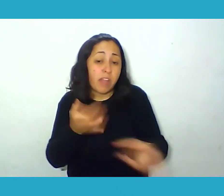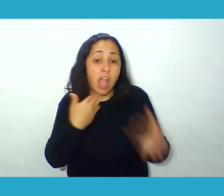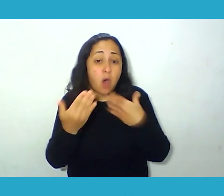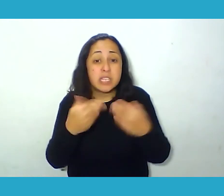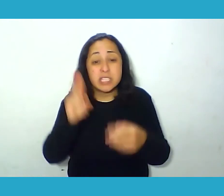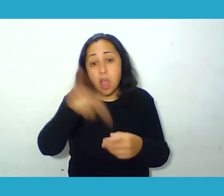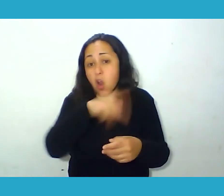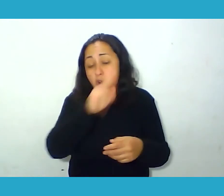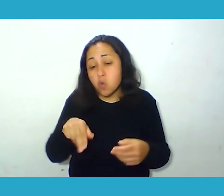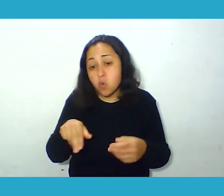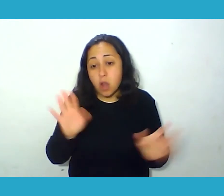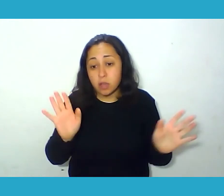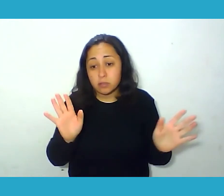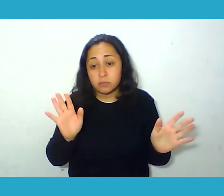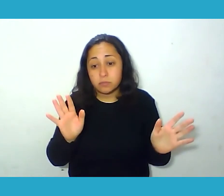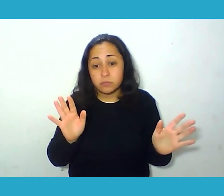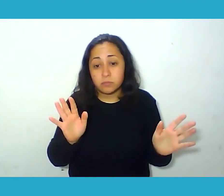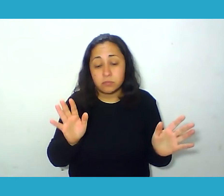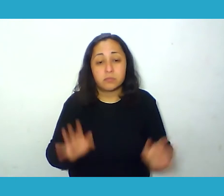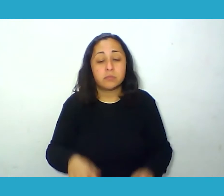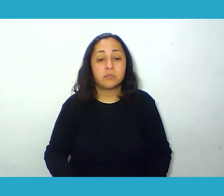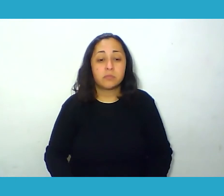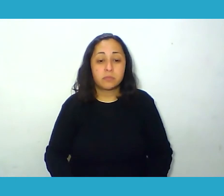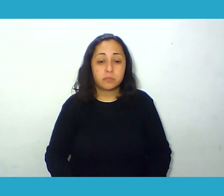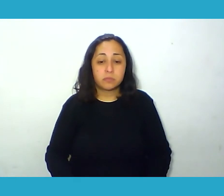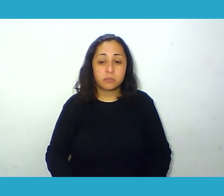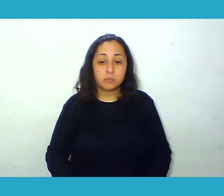necesario el proponente del proyecto.